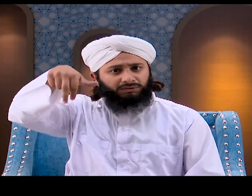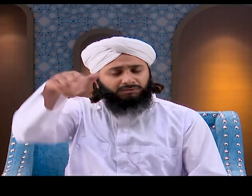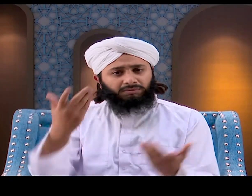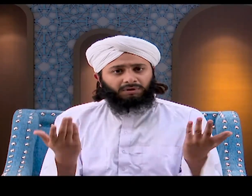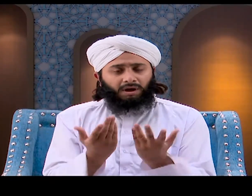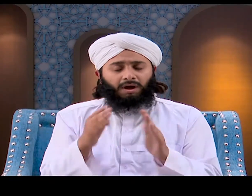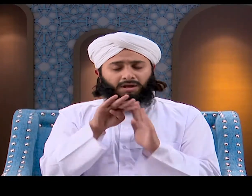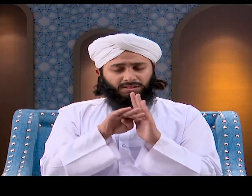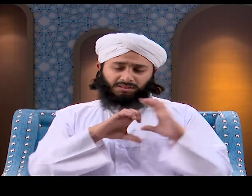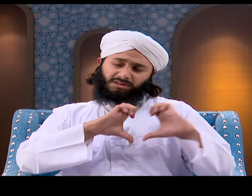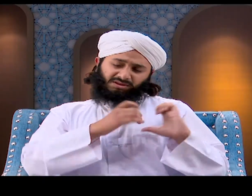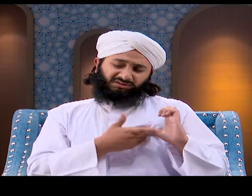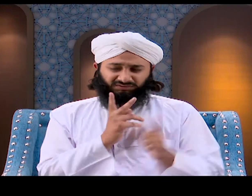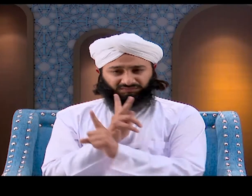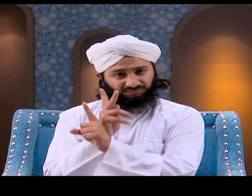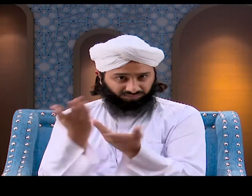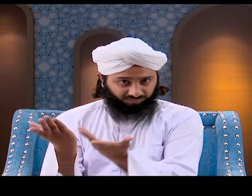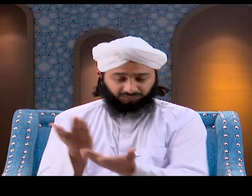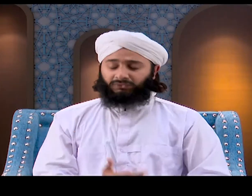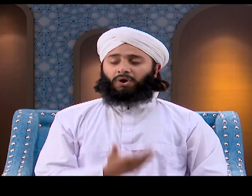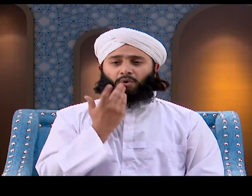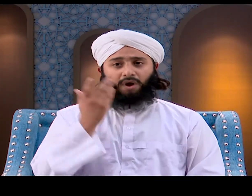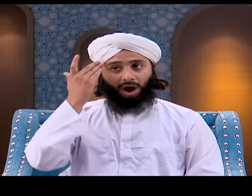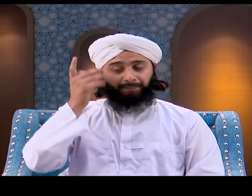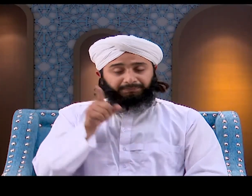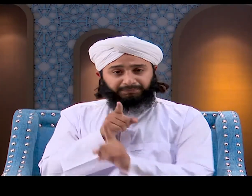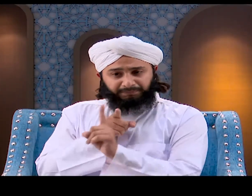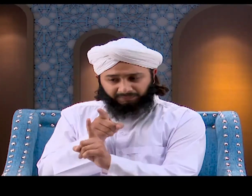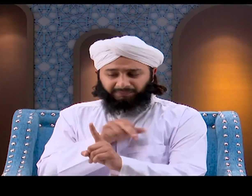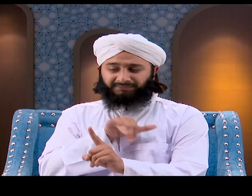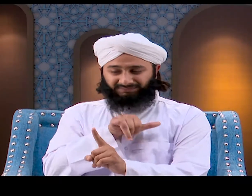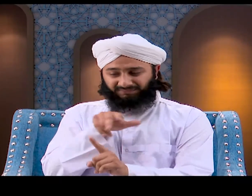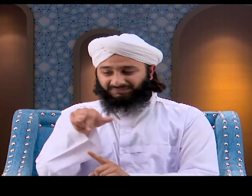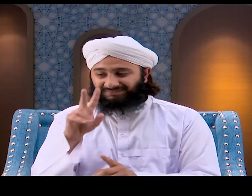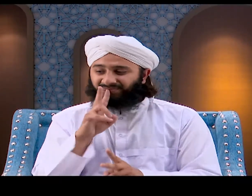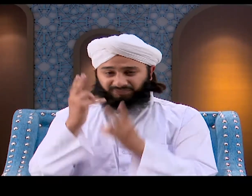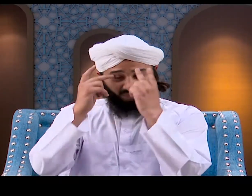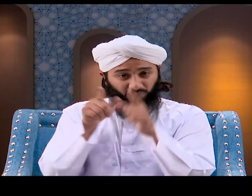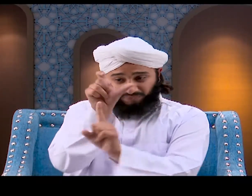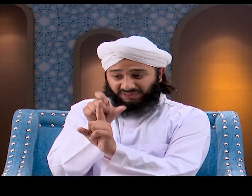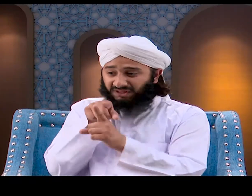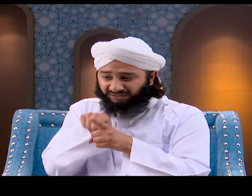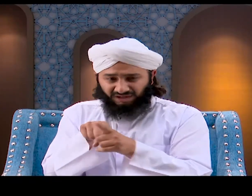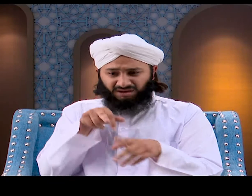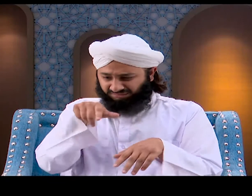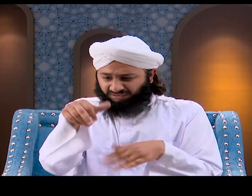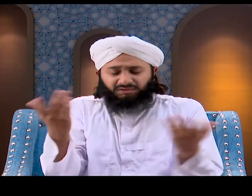دعوت کا جذبہ بیدار ہوا. آپ رحمت اللہ علیہ اس کے قریب تشریف لائے، فرمایا، اے بندے خدا، چلنے کا یہ انداز اللہ پاک